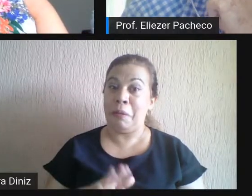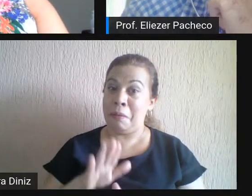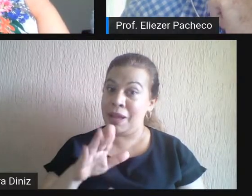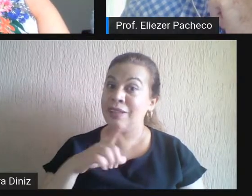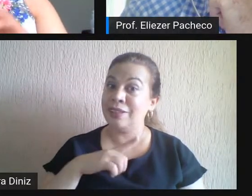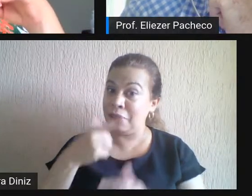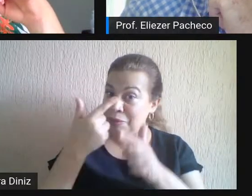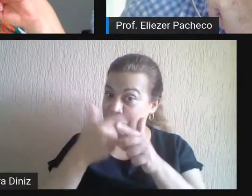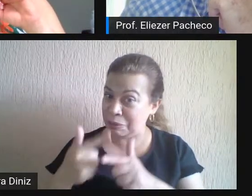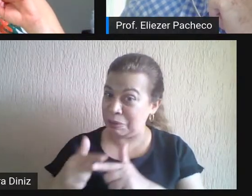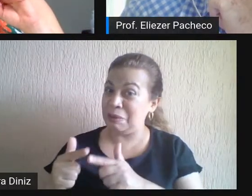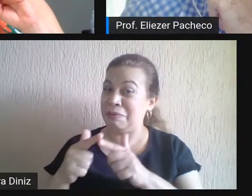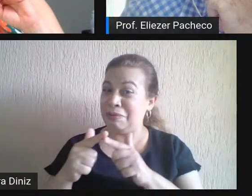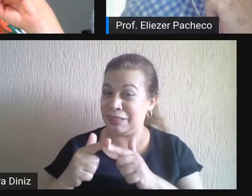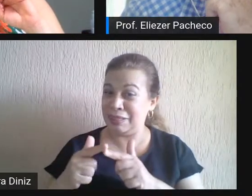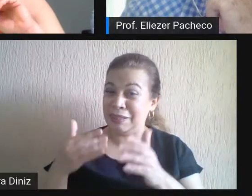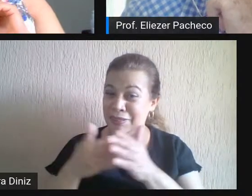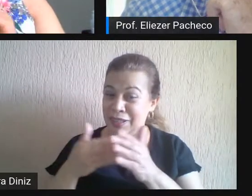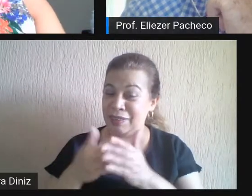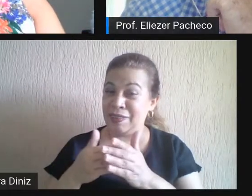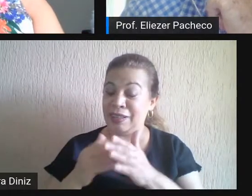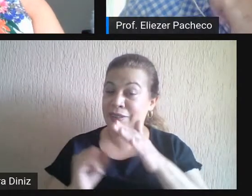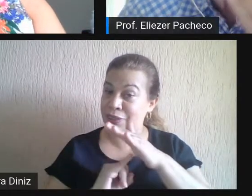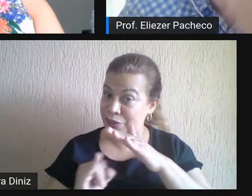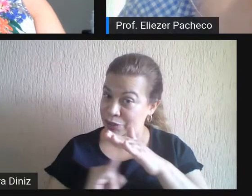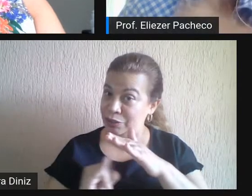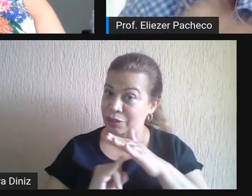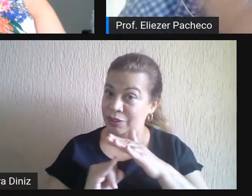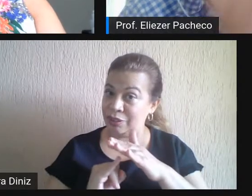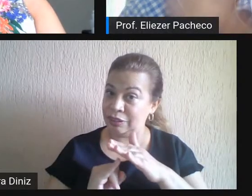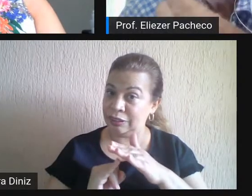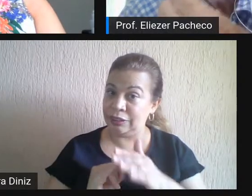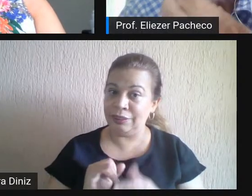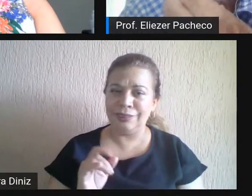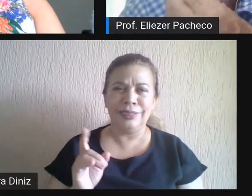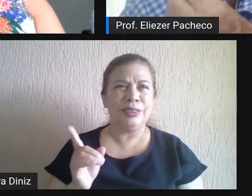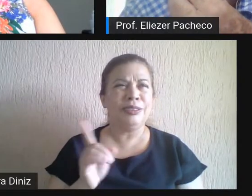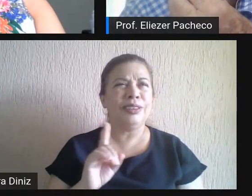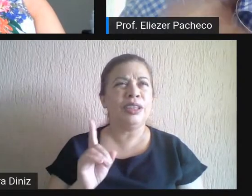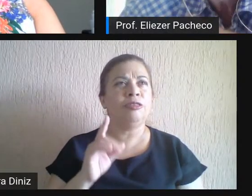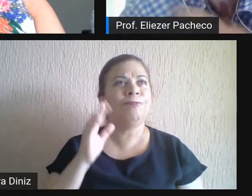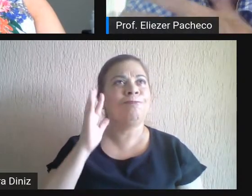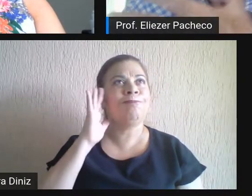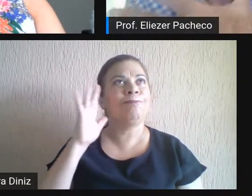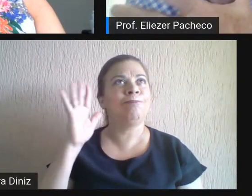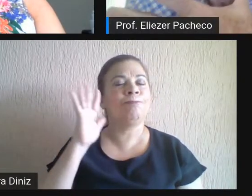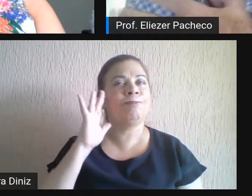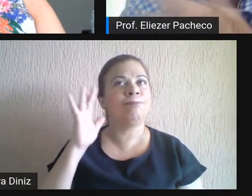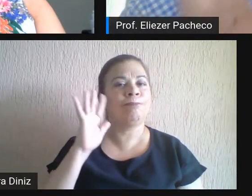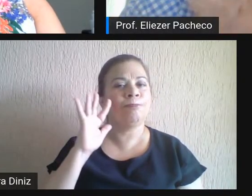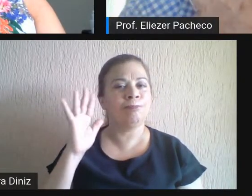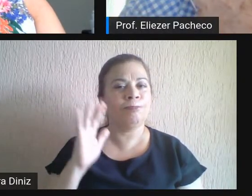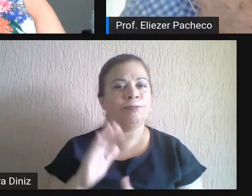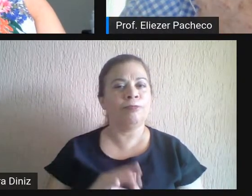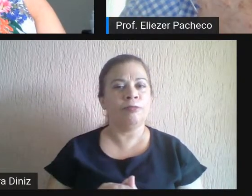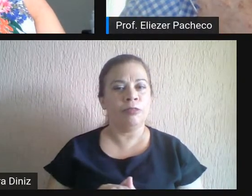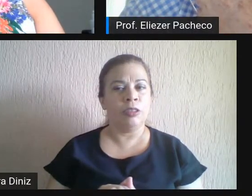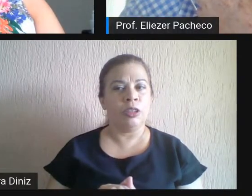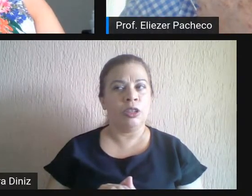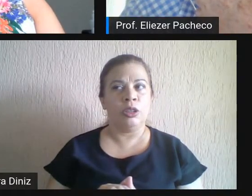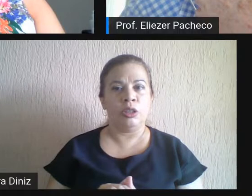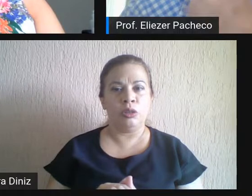pergunta, é a não compreensão da sua concepção